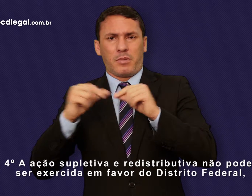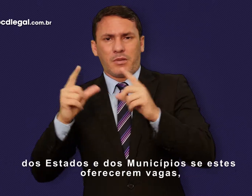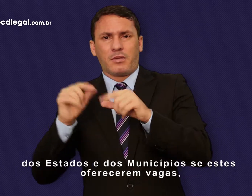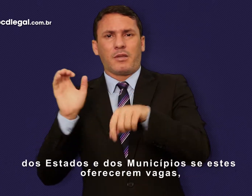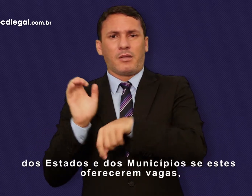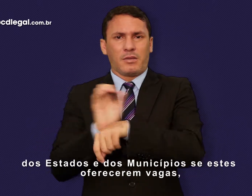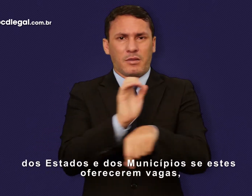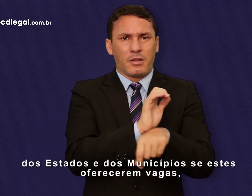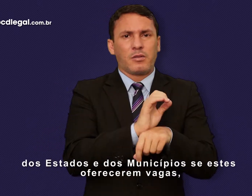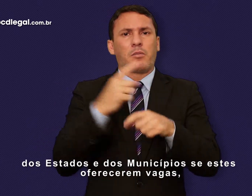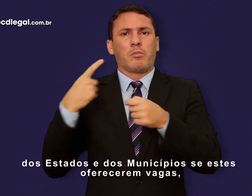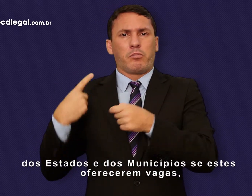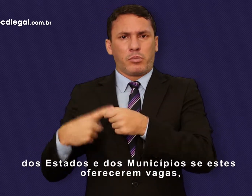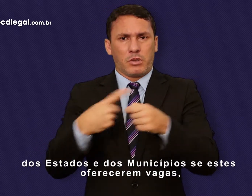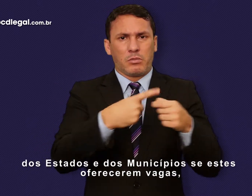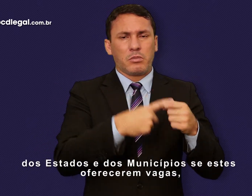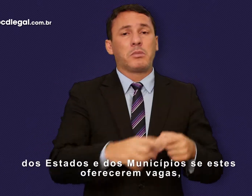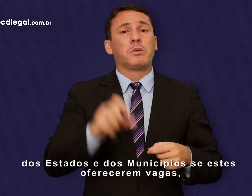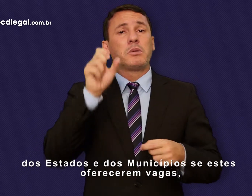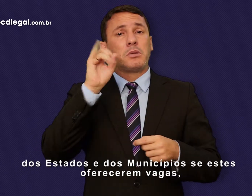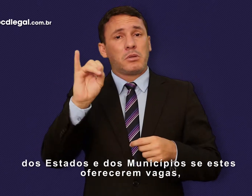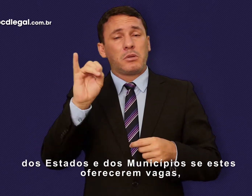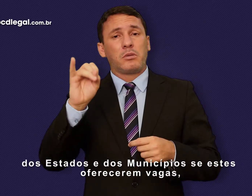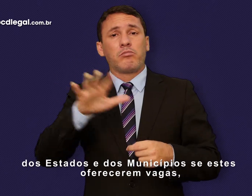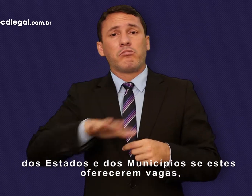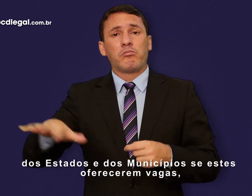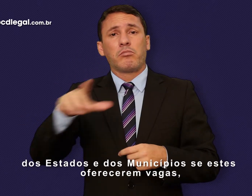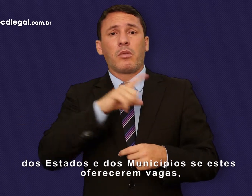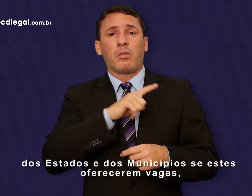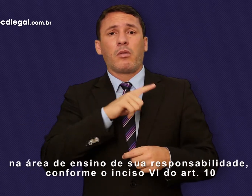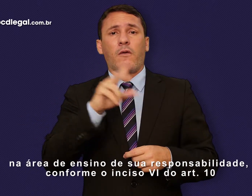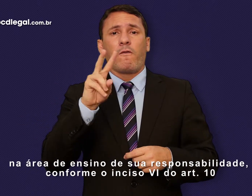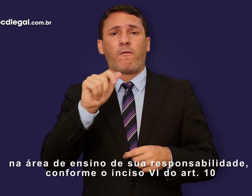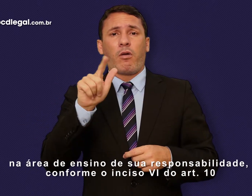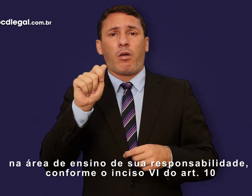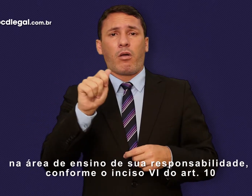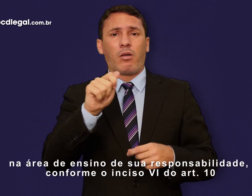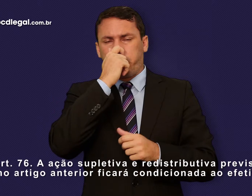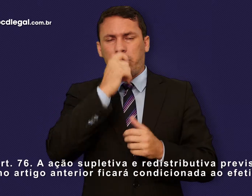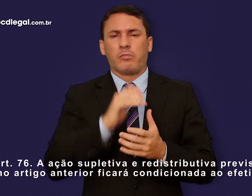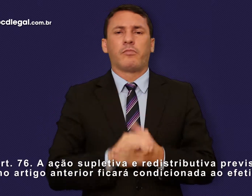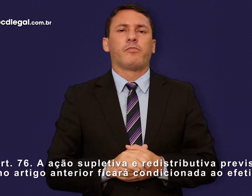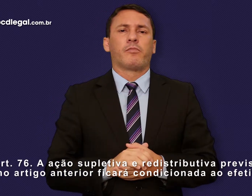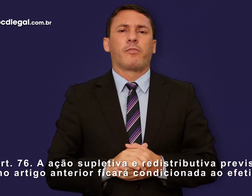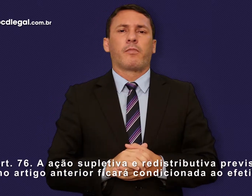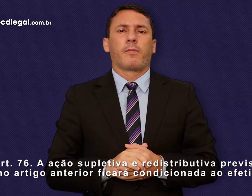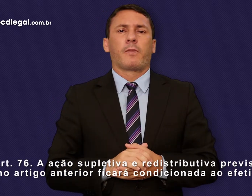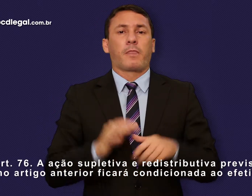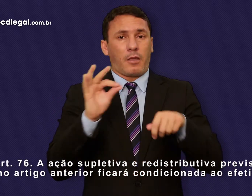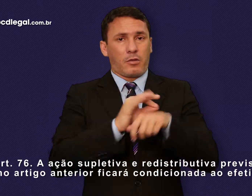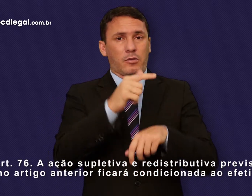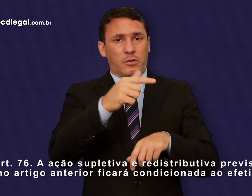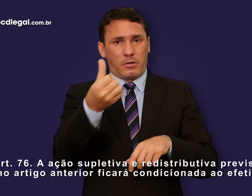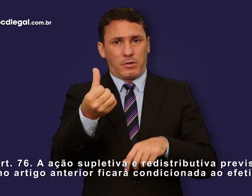dos Estados e dos municípios se estes oferecerem vagas na área de ensino de sua responsabilidade, conforme o